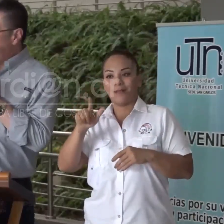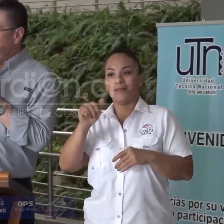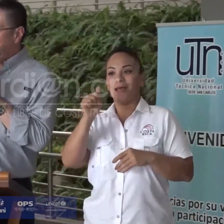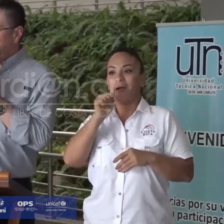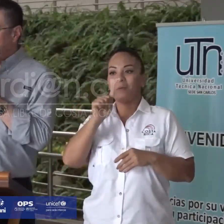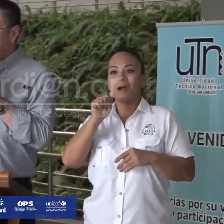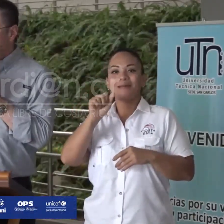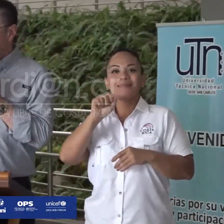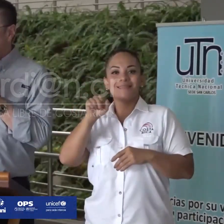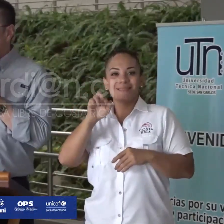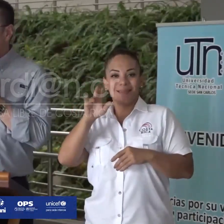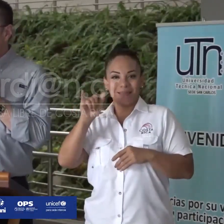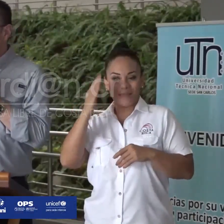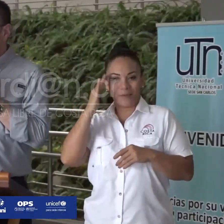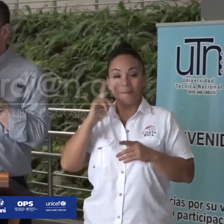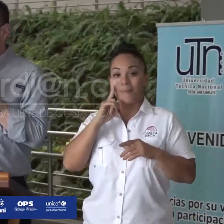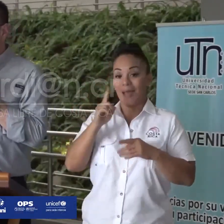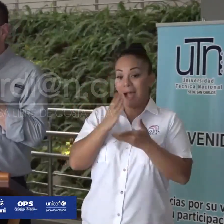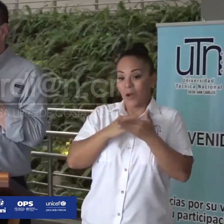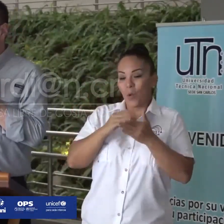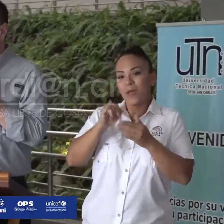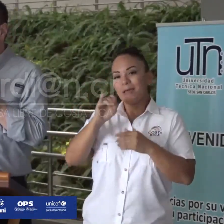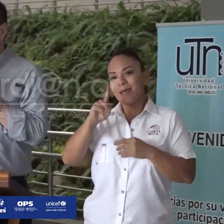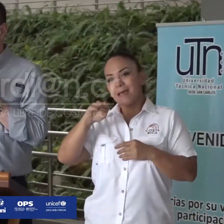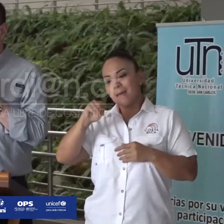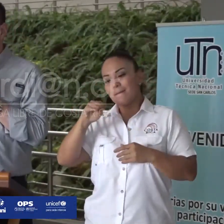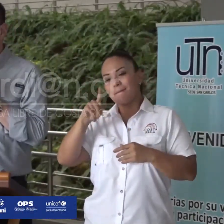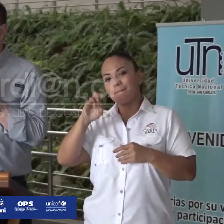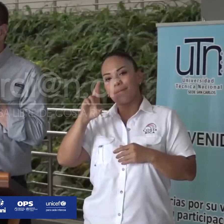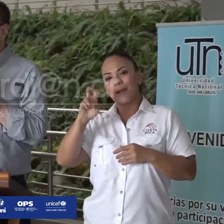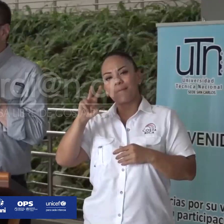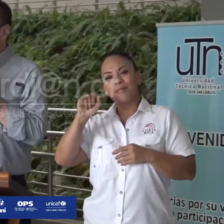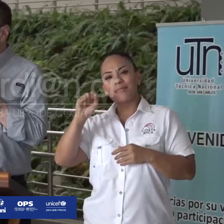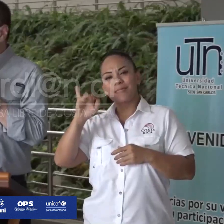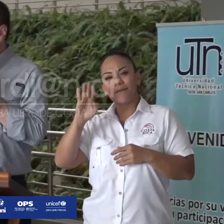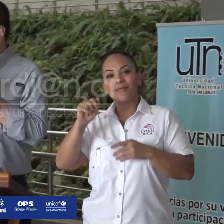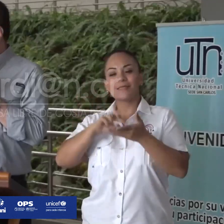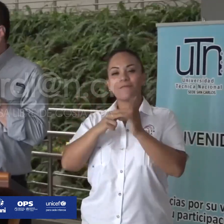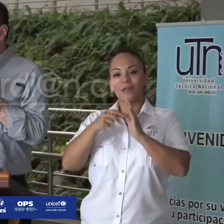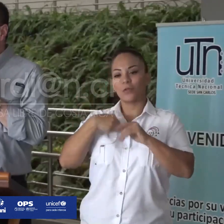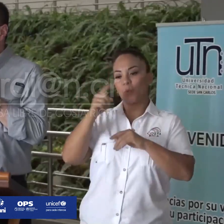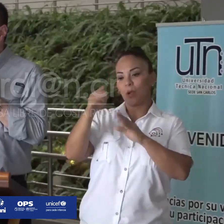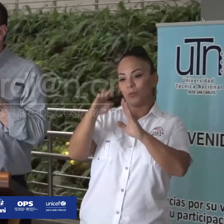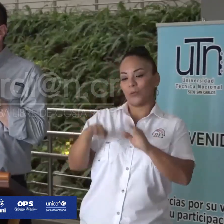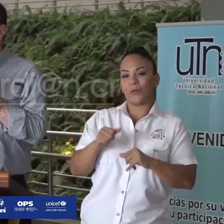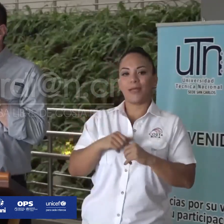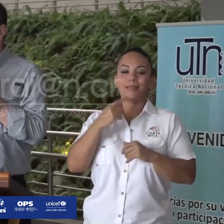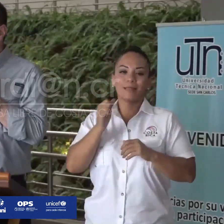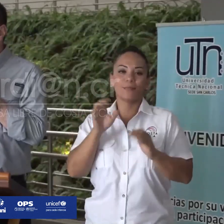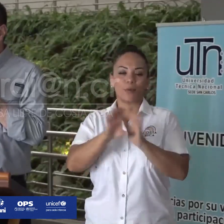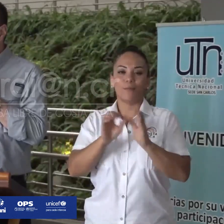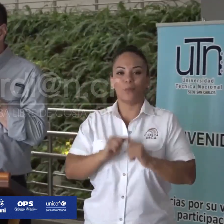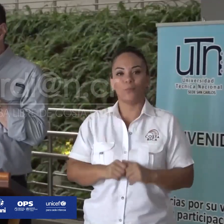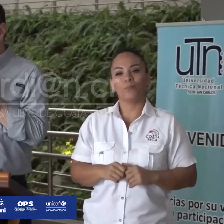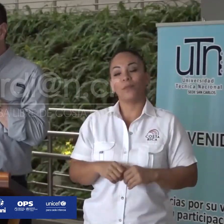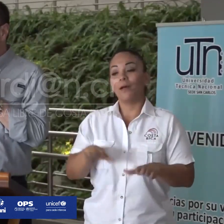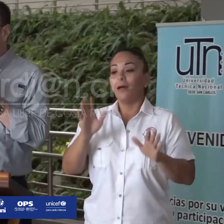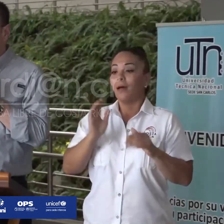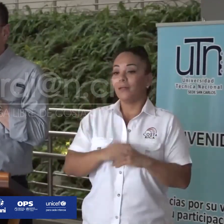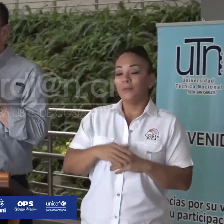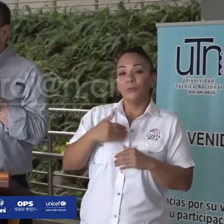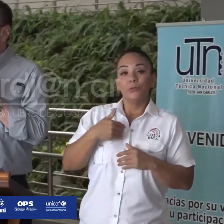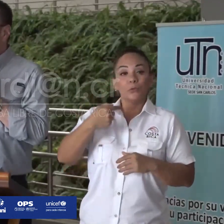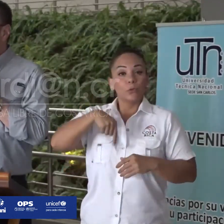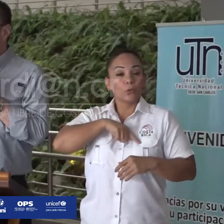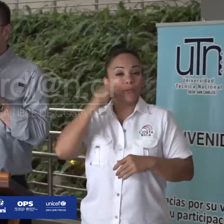Una imprevisibilidad es cuando uno va a la Contraloría y le dice, vea, no teníamos previsto el